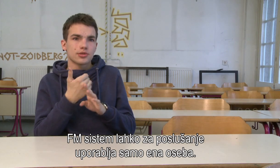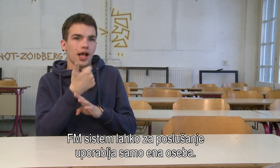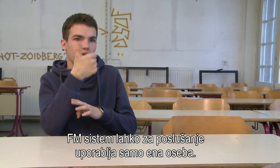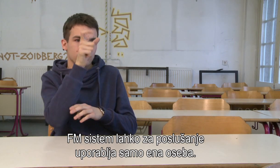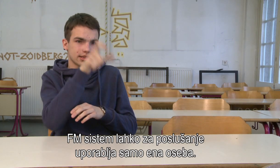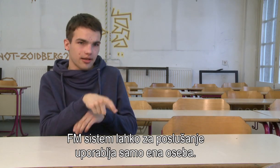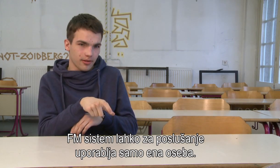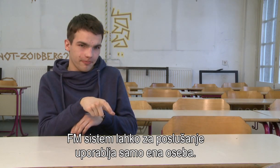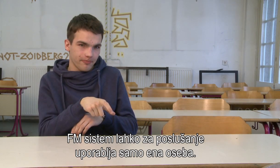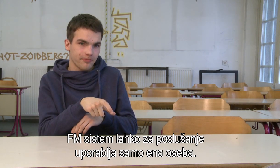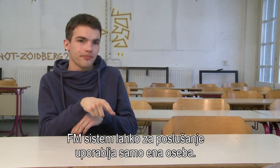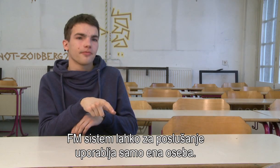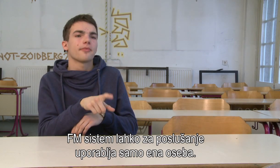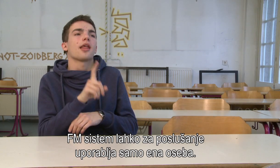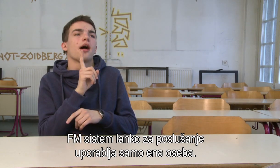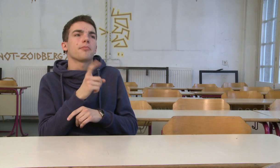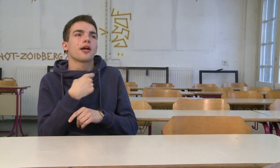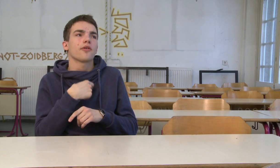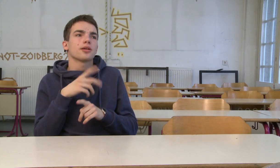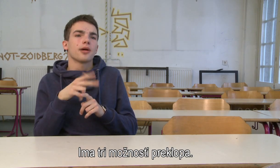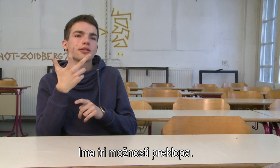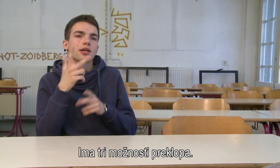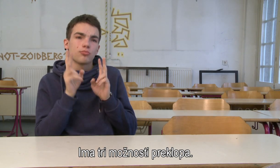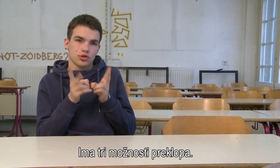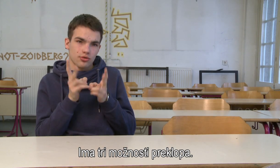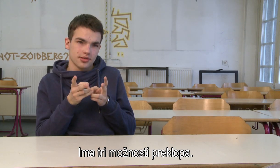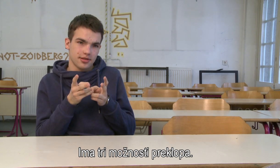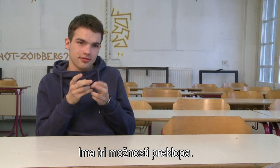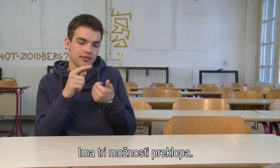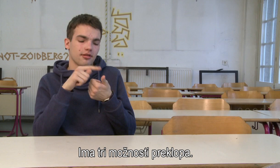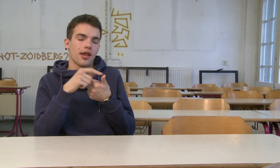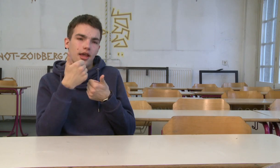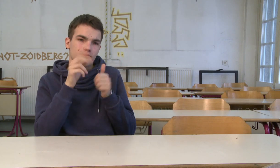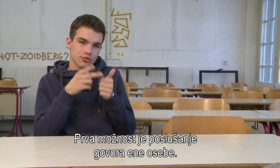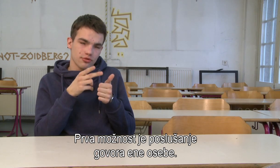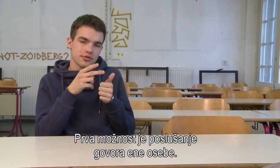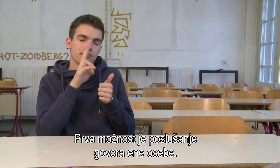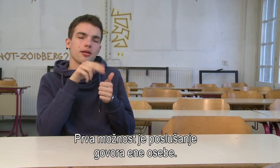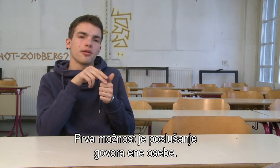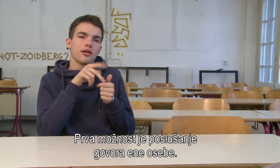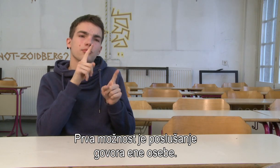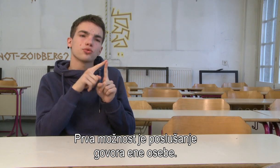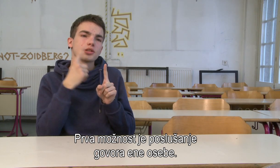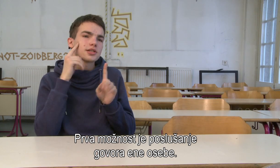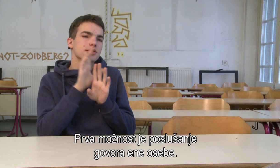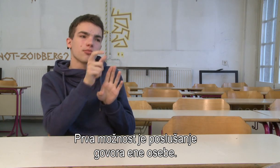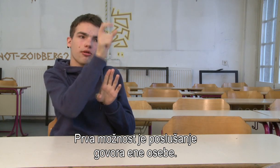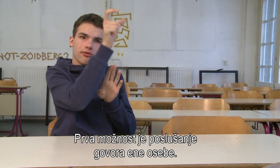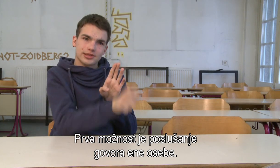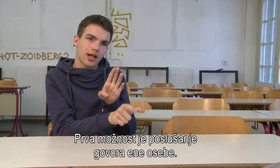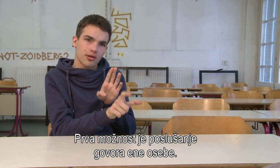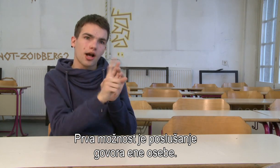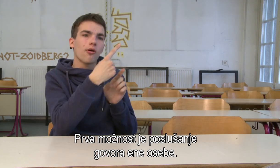FM je samo za eno osebo, ampak FM ima 3 možnosti. En možnost pa ima tudi